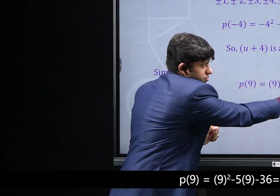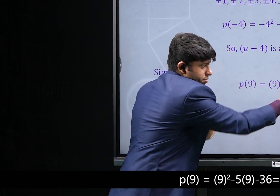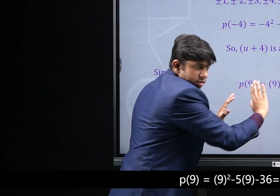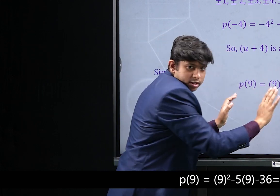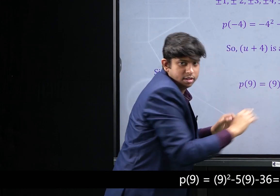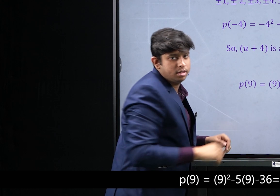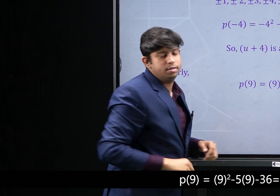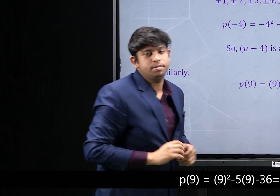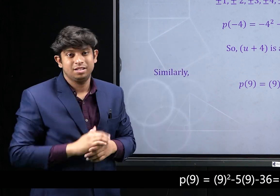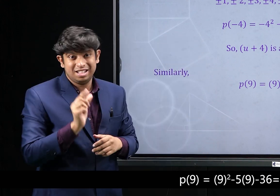0.